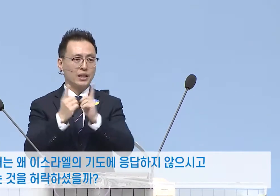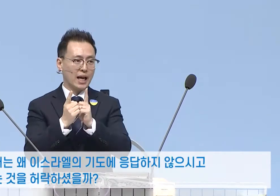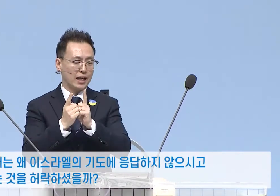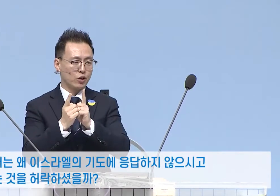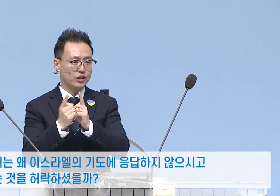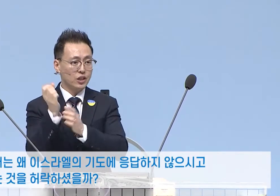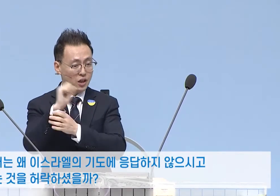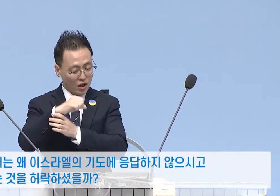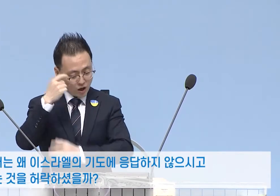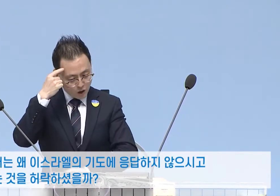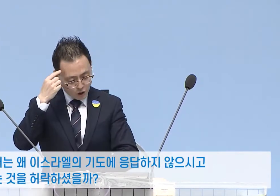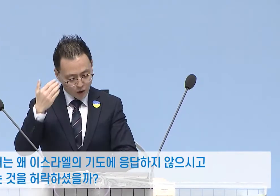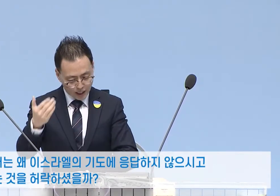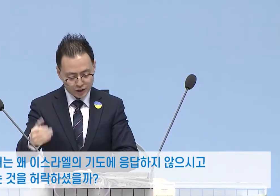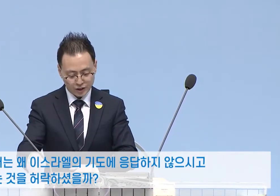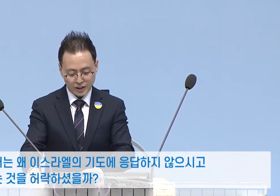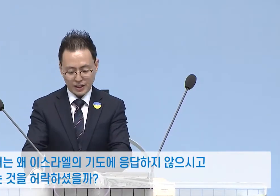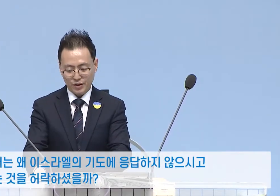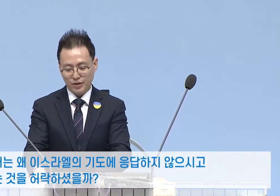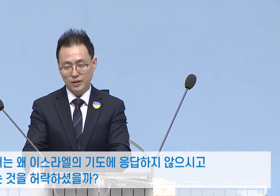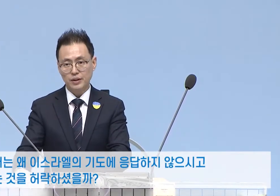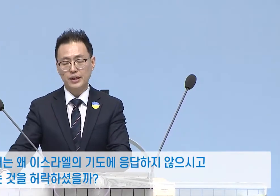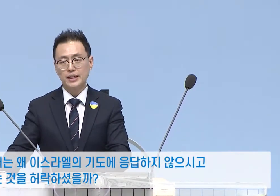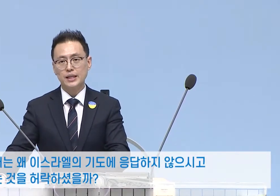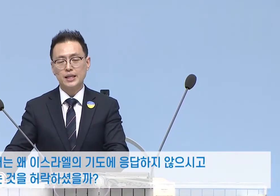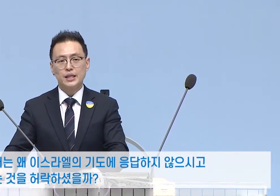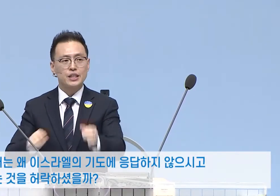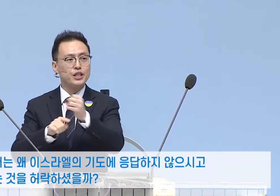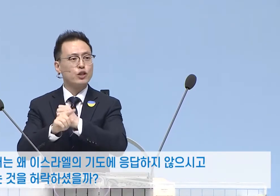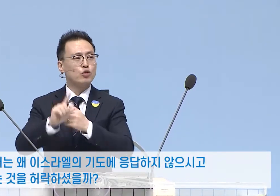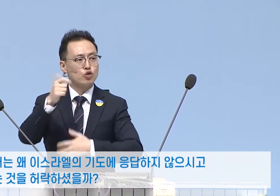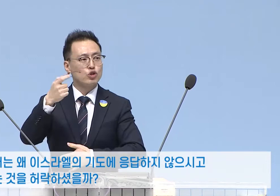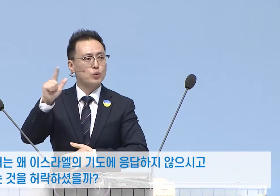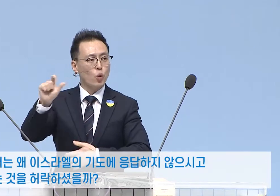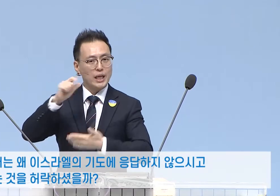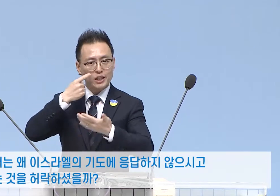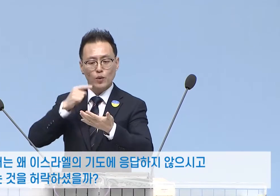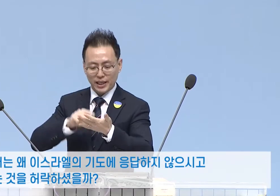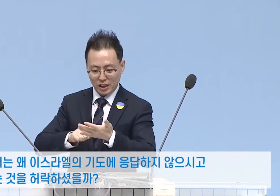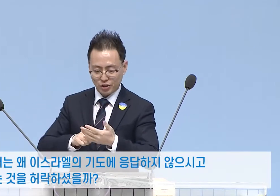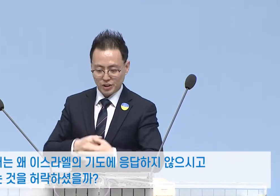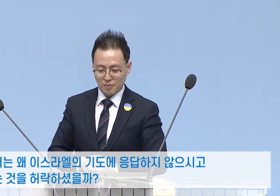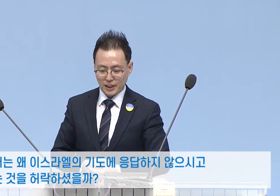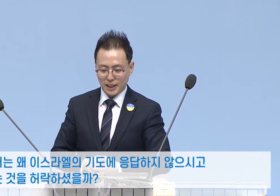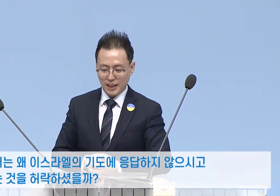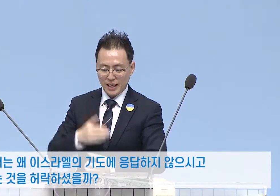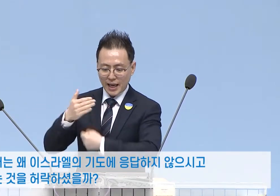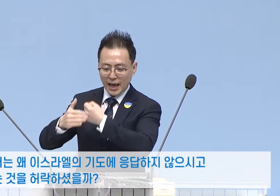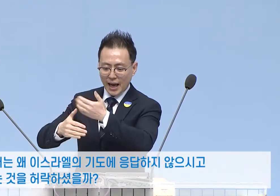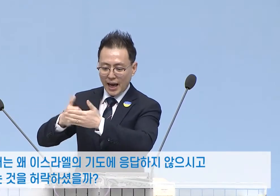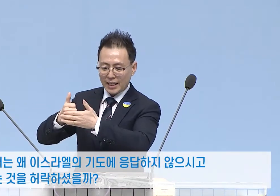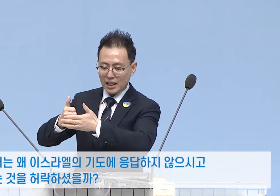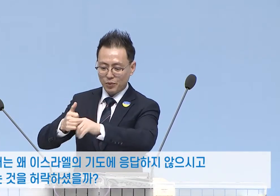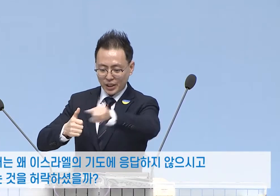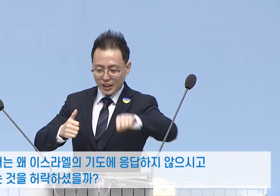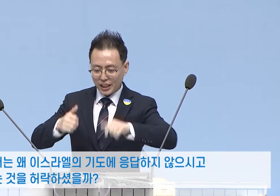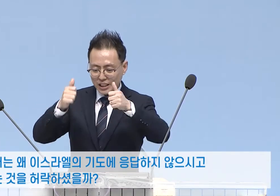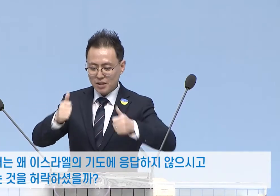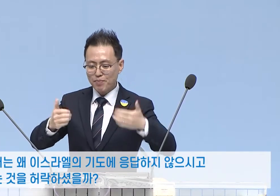고통당하는 것을 허락하셨을까요? 그 이유는 65장에서 확인할 수 있습니다. 하나님은 이들이